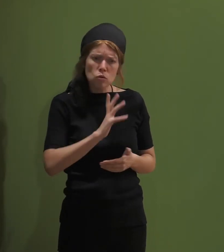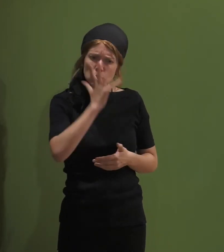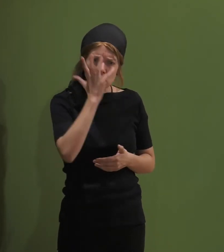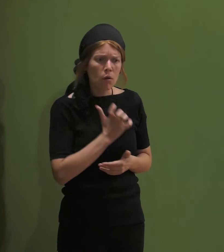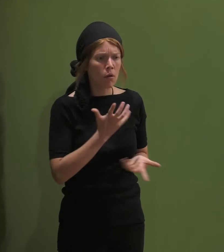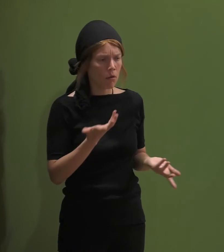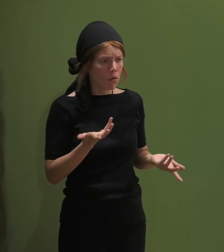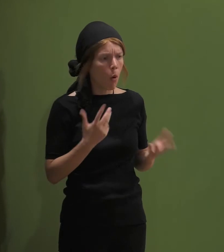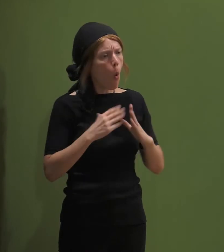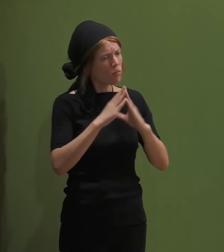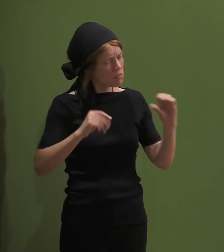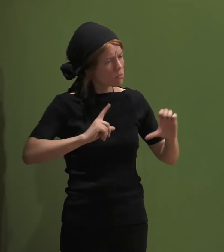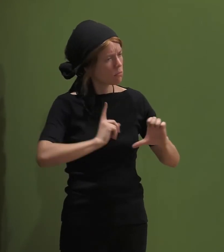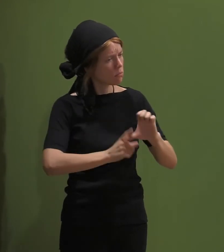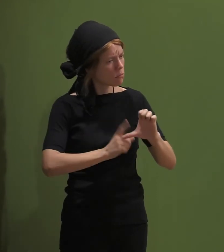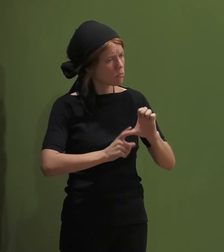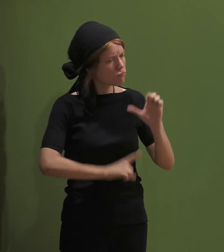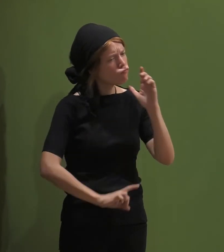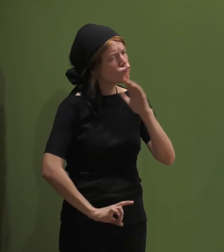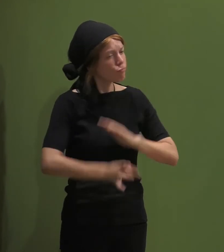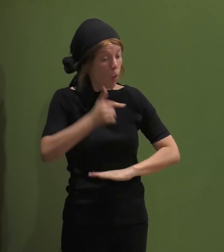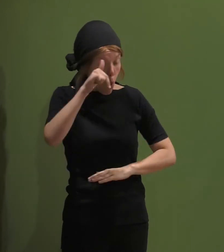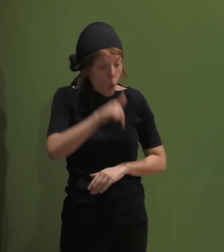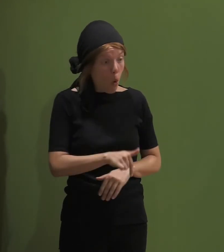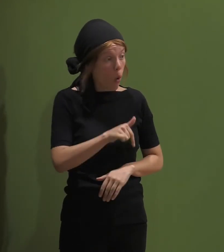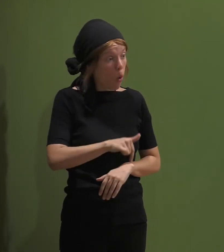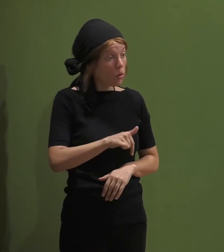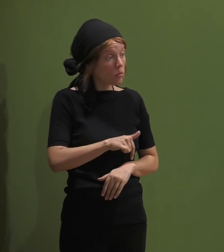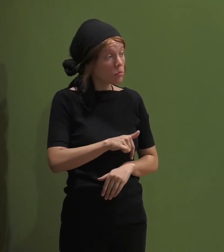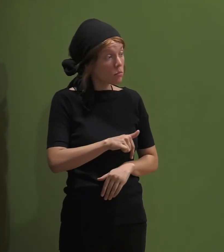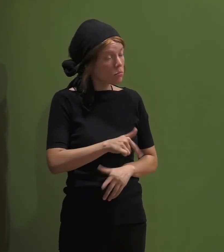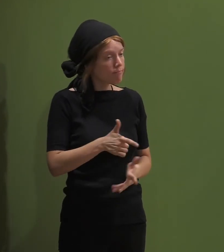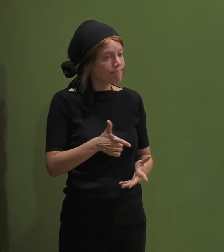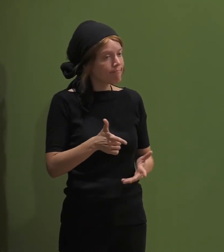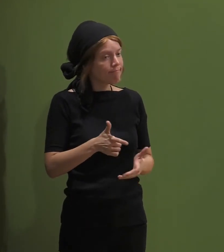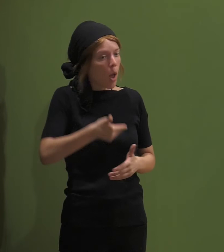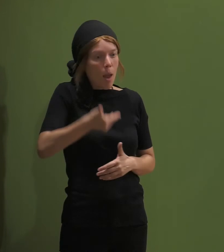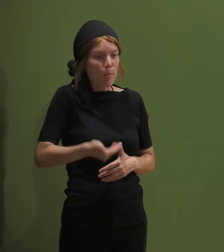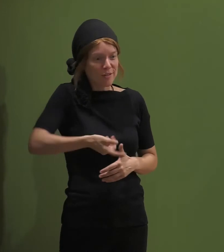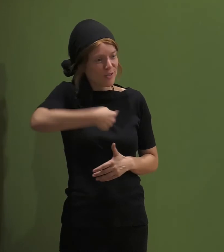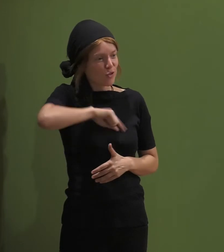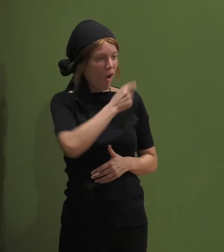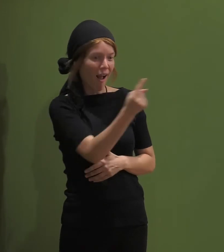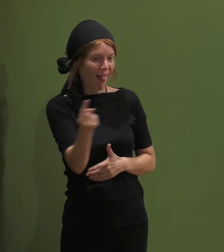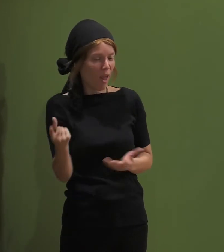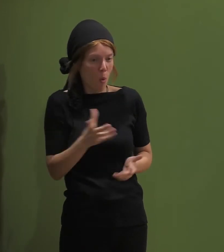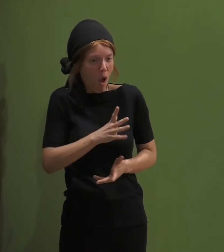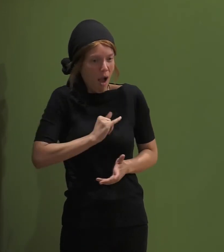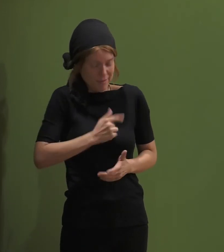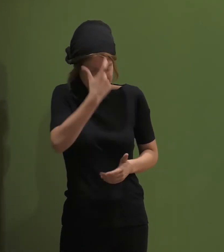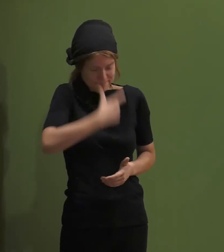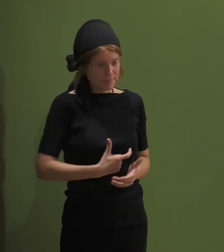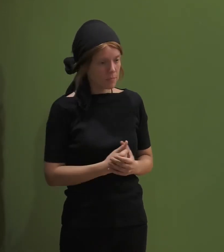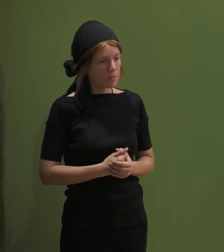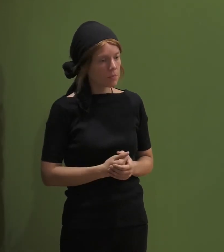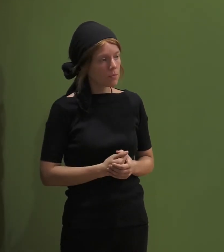serio y que la Universidad de Extremadura haya podido ser hoy pues la clave de lo que somos y de lo que tenemos, ¿no?